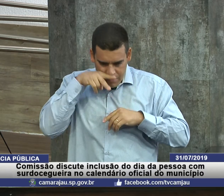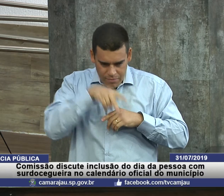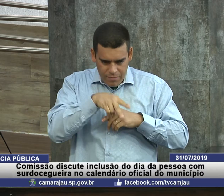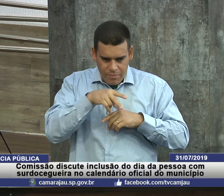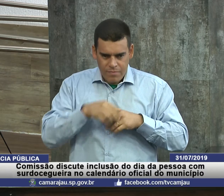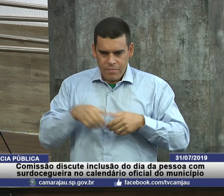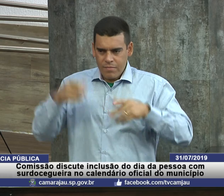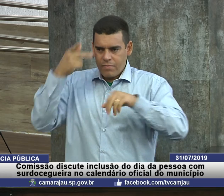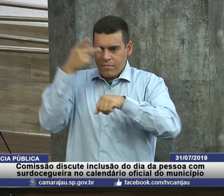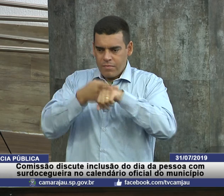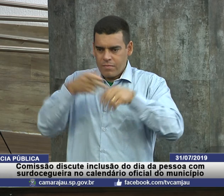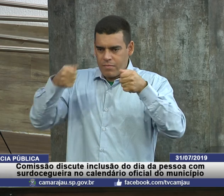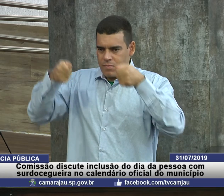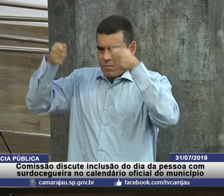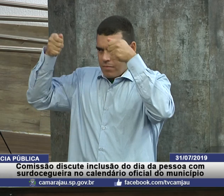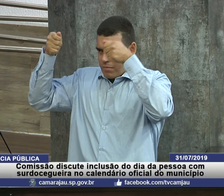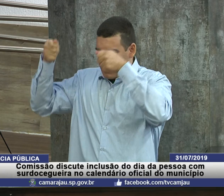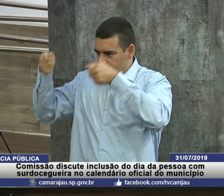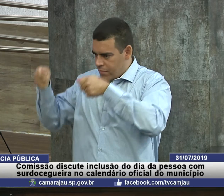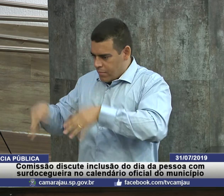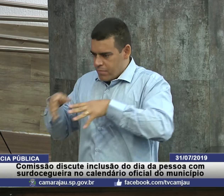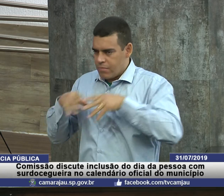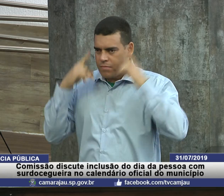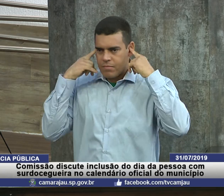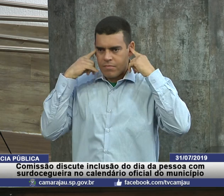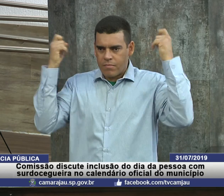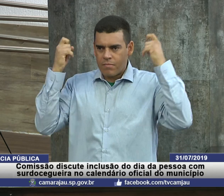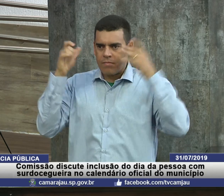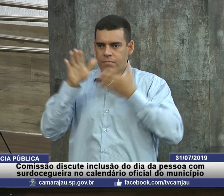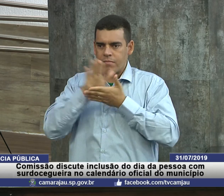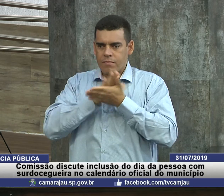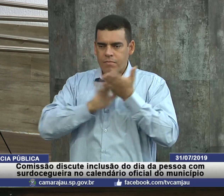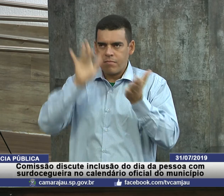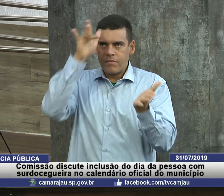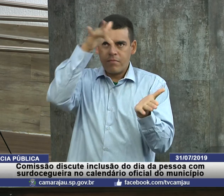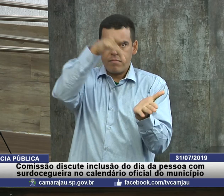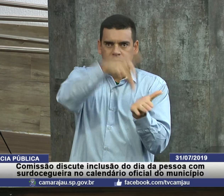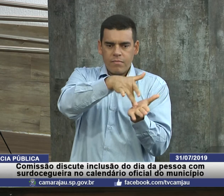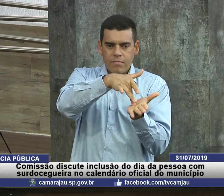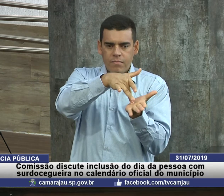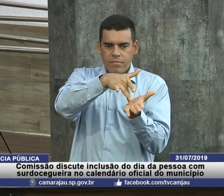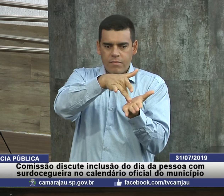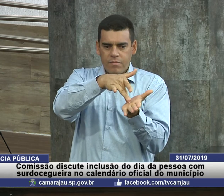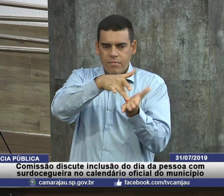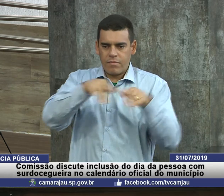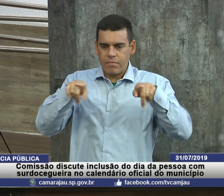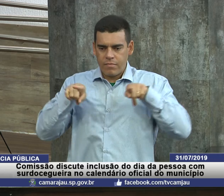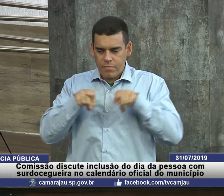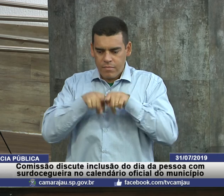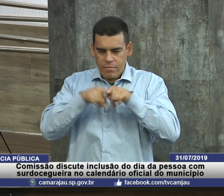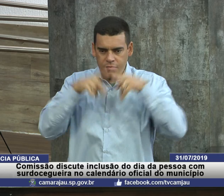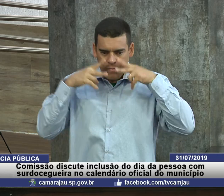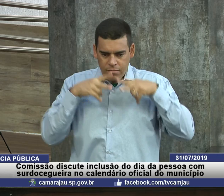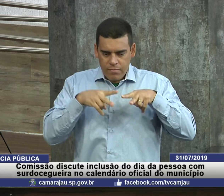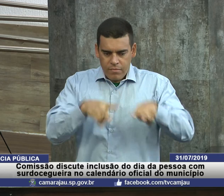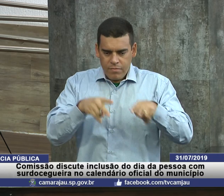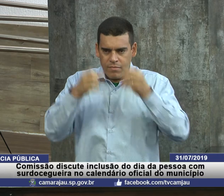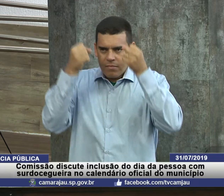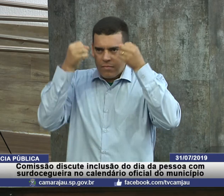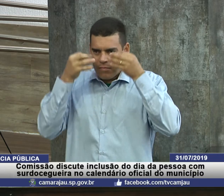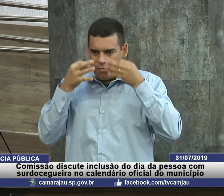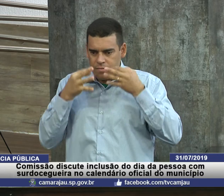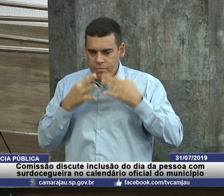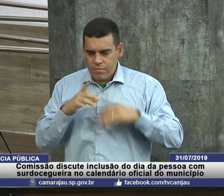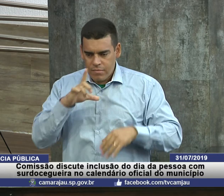Eu acabei não ouvia as vozes, né? Então, acabei não desenvolvendo nesse sentido. Não tinha recursos para isso na